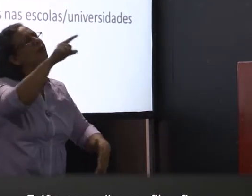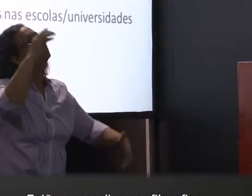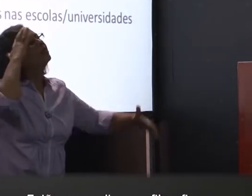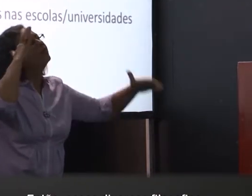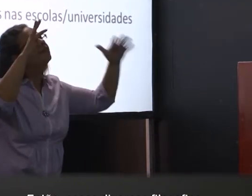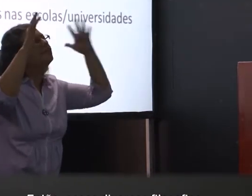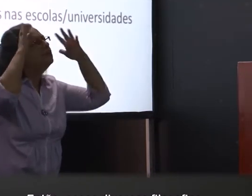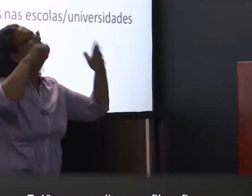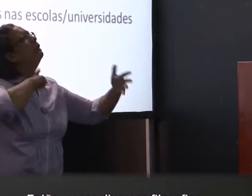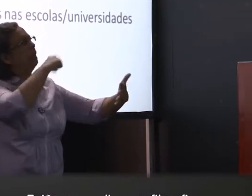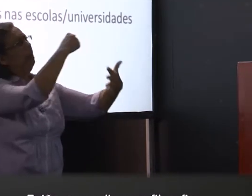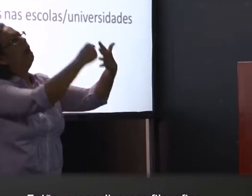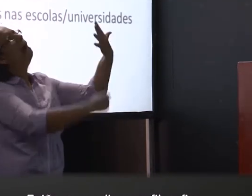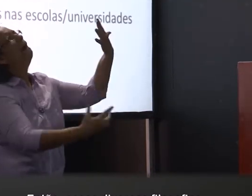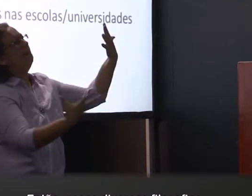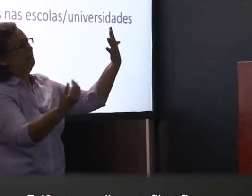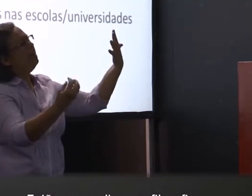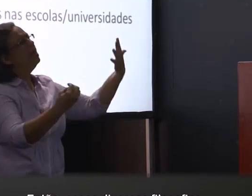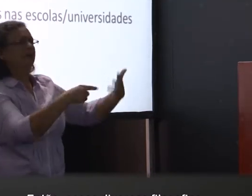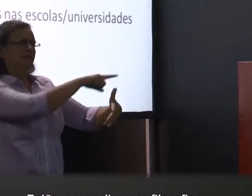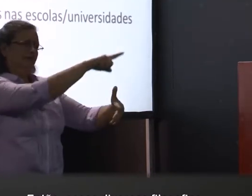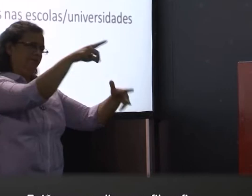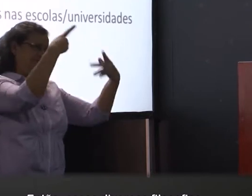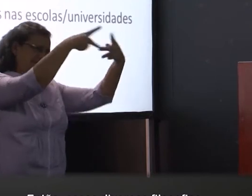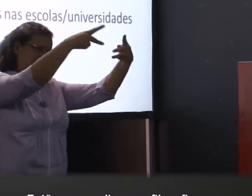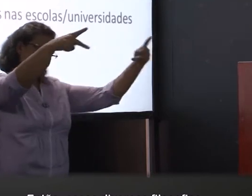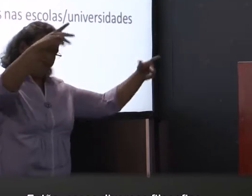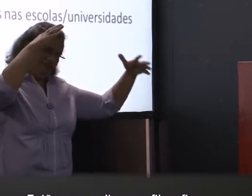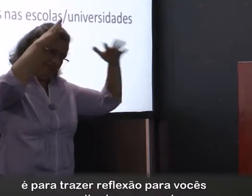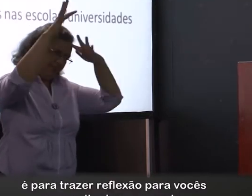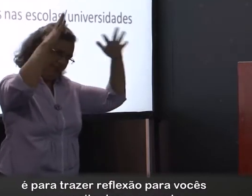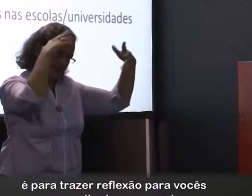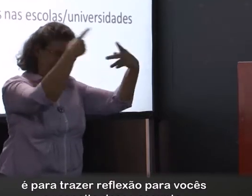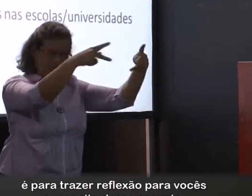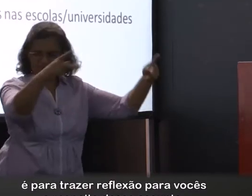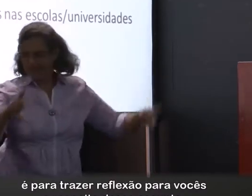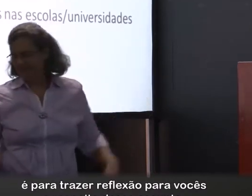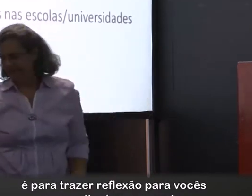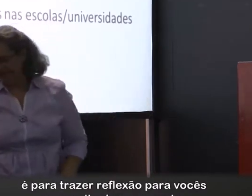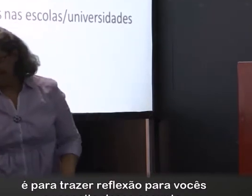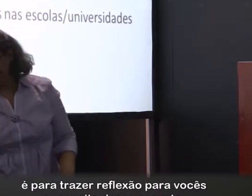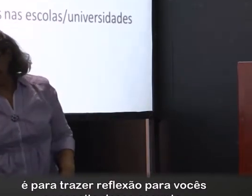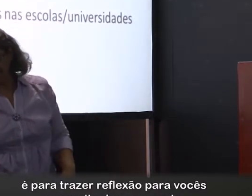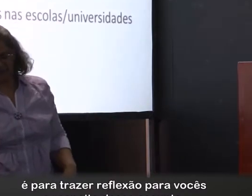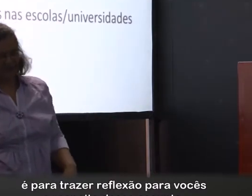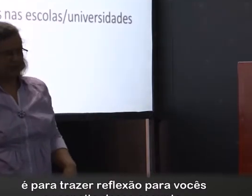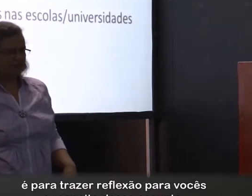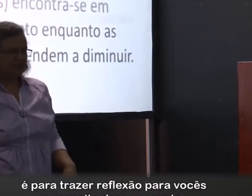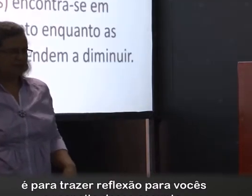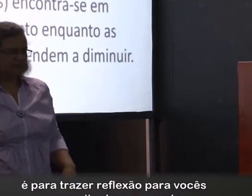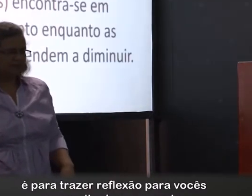Então, nessas diversas abordagens, nessas diversas filosofias, né, isso é para trazer reflexão